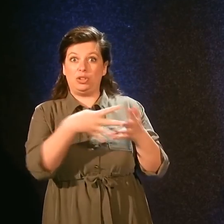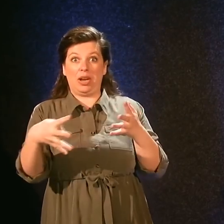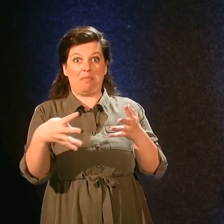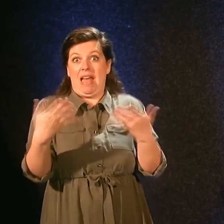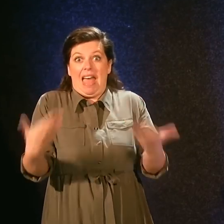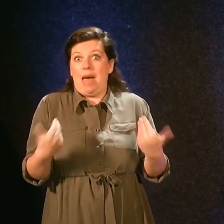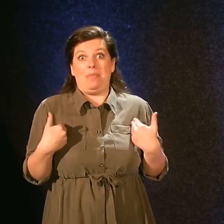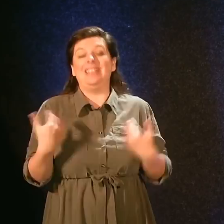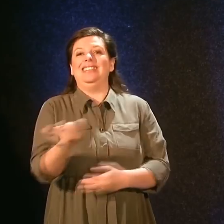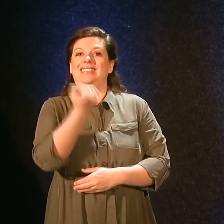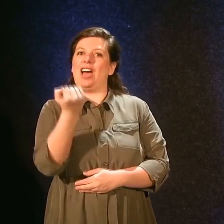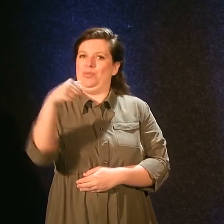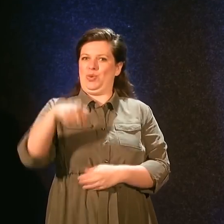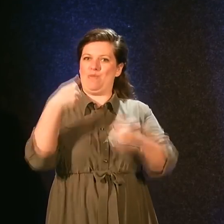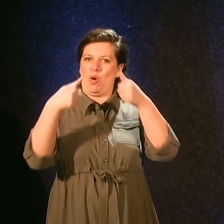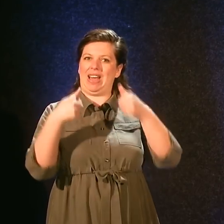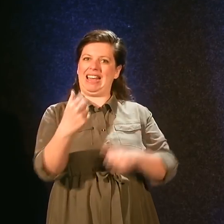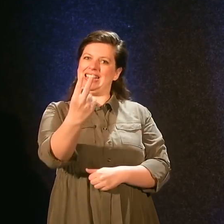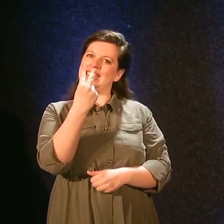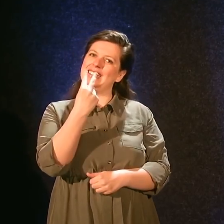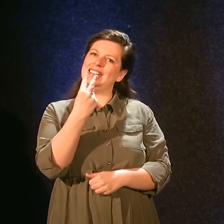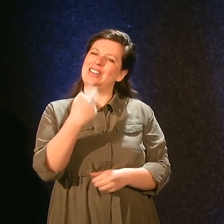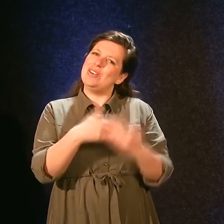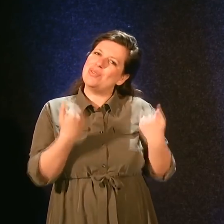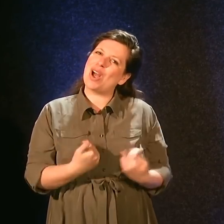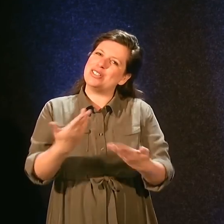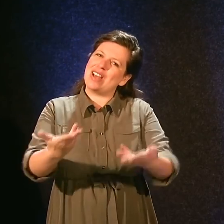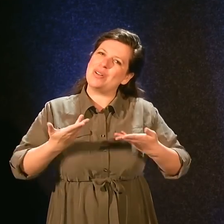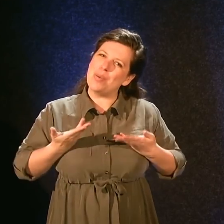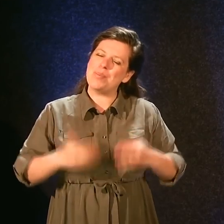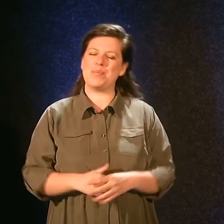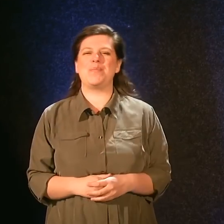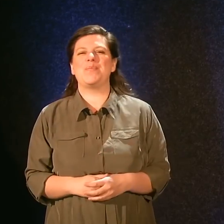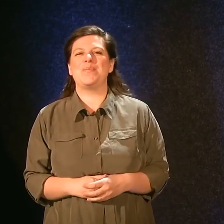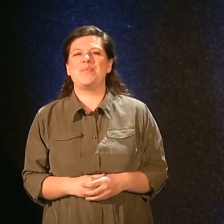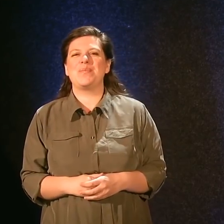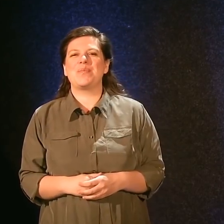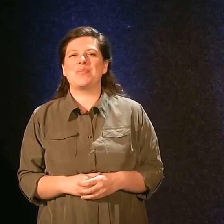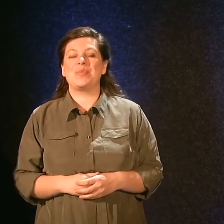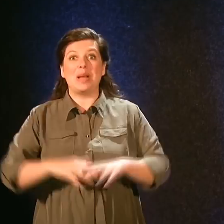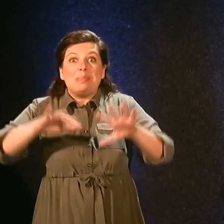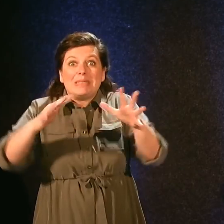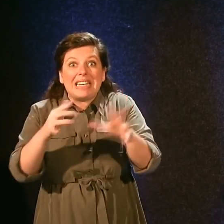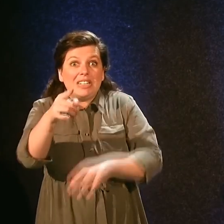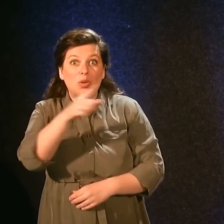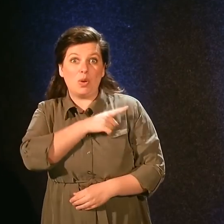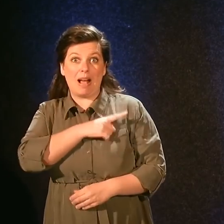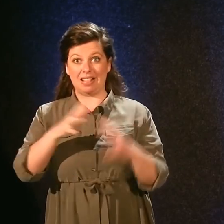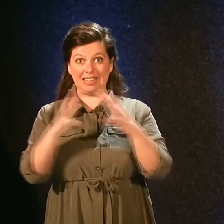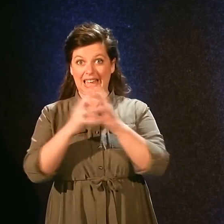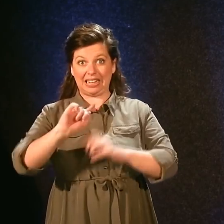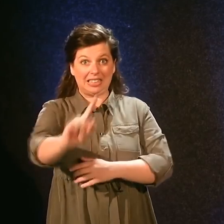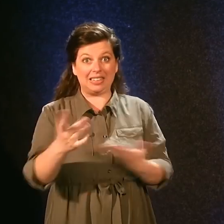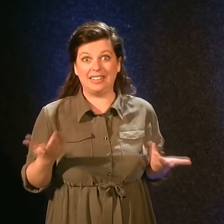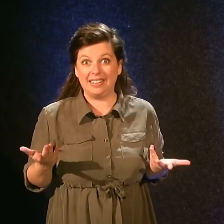naar onze stream te kijken. Ook natuurlijk dan van harte welkom. Het kan ook zijn dat je misschien normaal nooit naar een kerk gaat. En